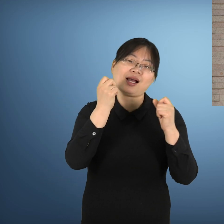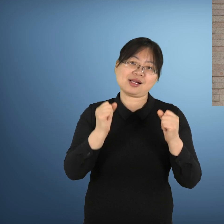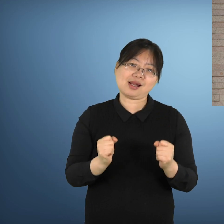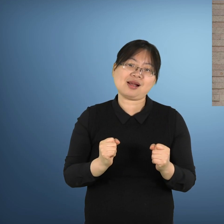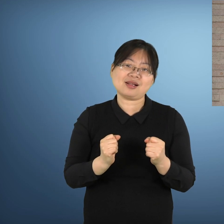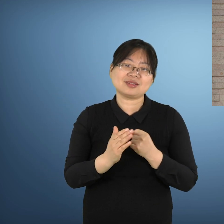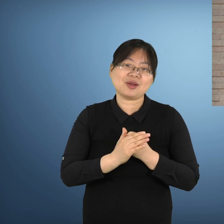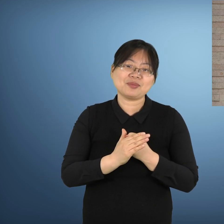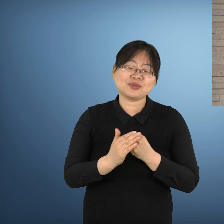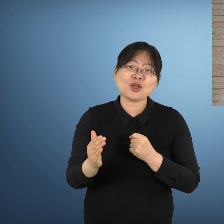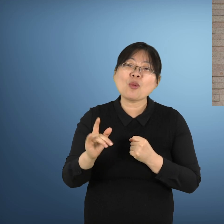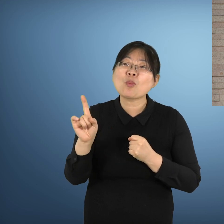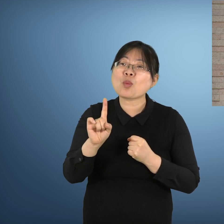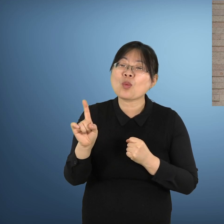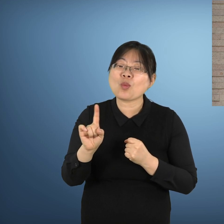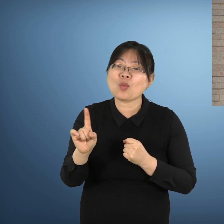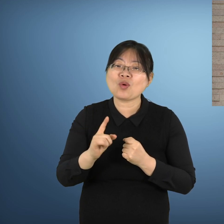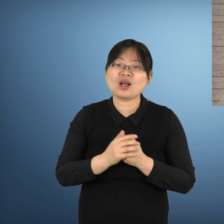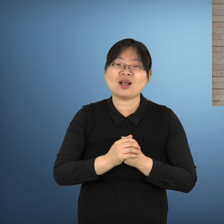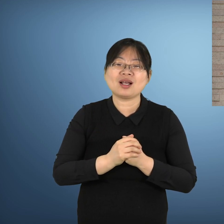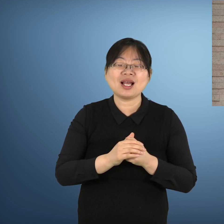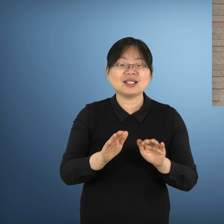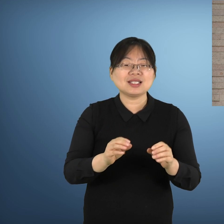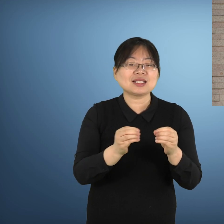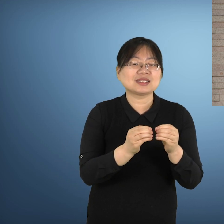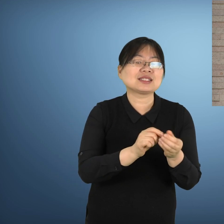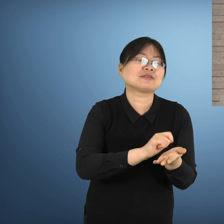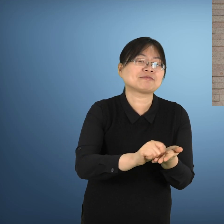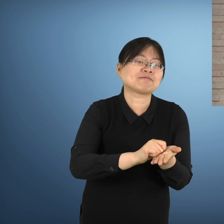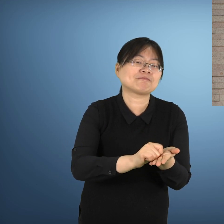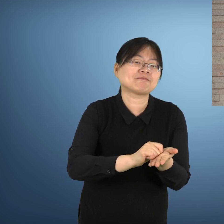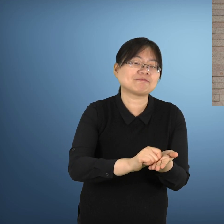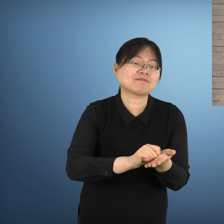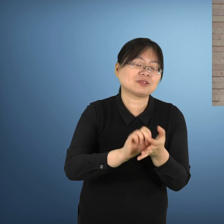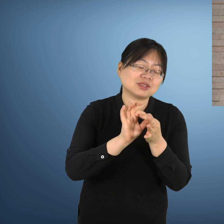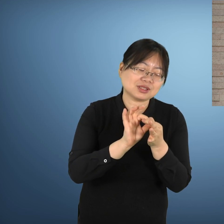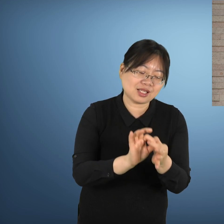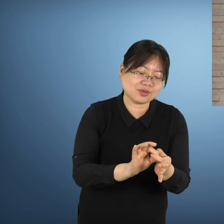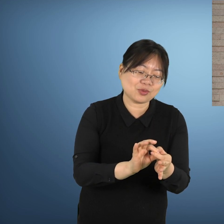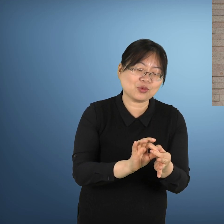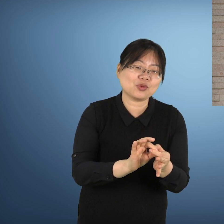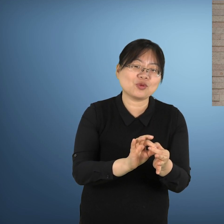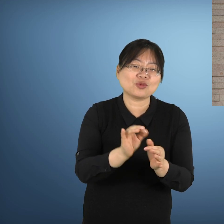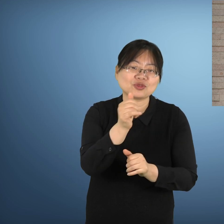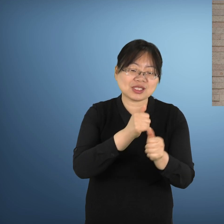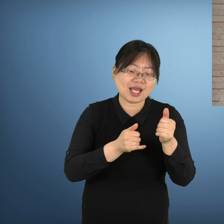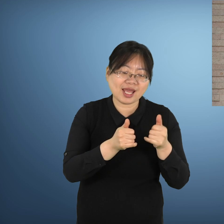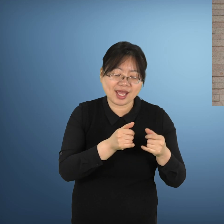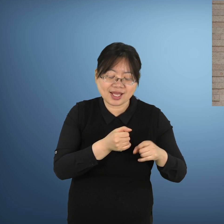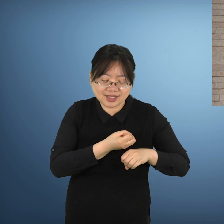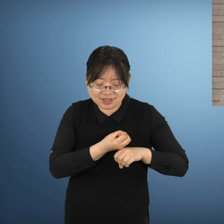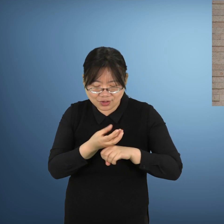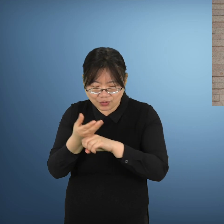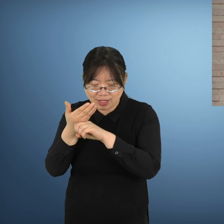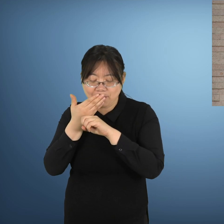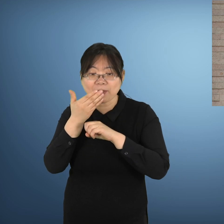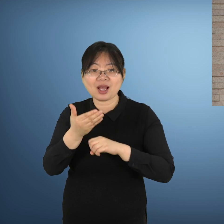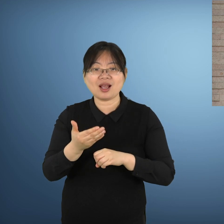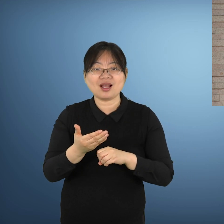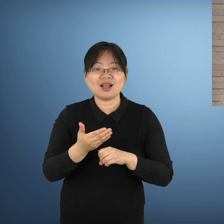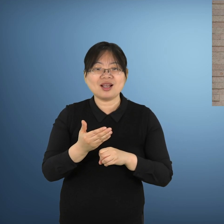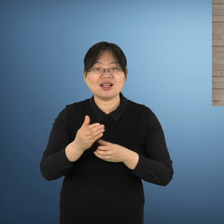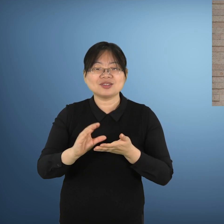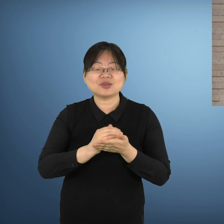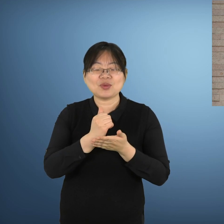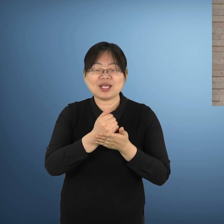살아남아서 뭘 했나요? 이 글을 남기잖아요. 이 그리스도의 생생한